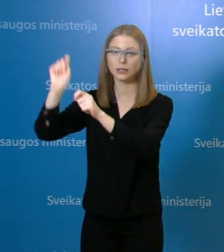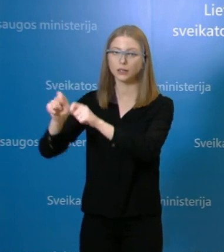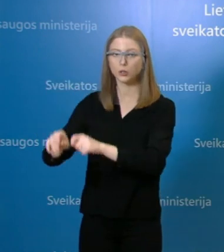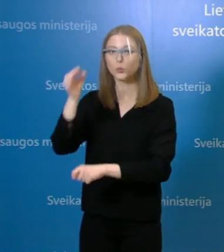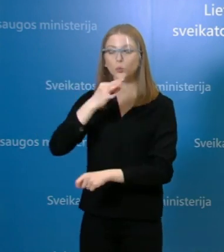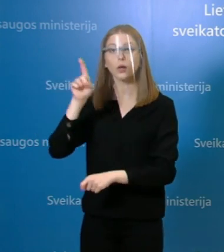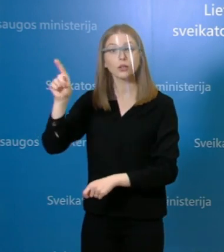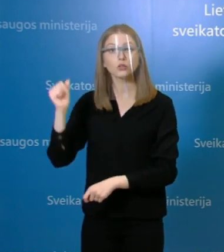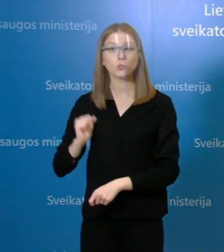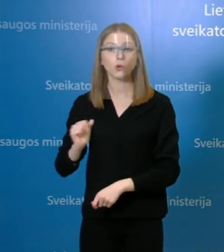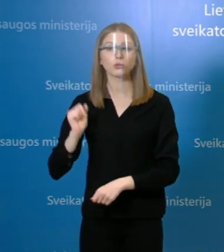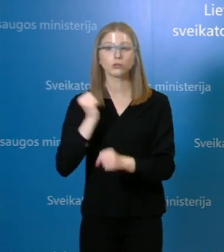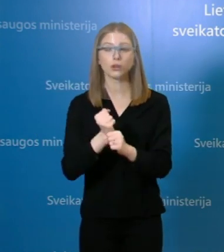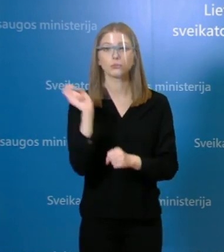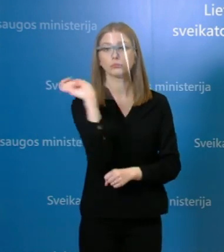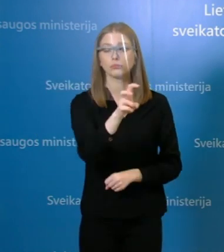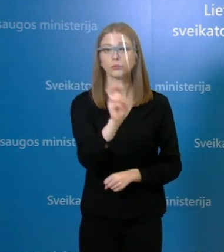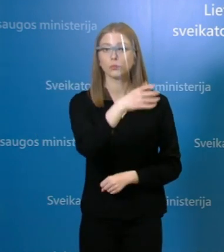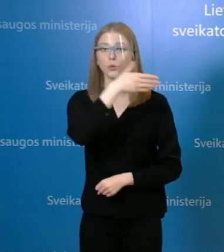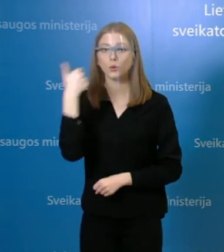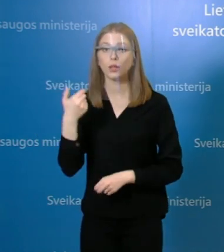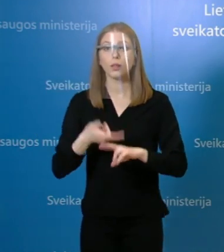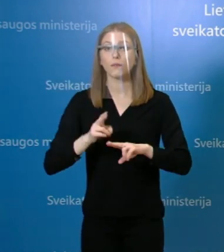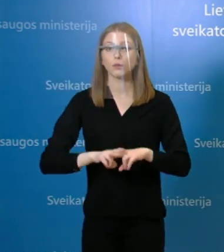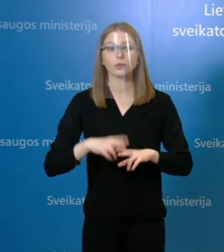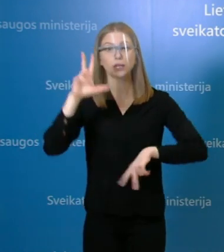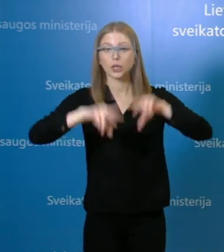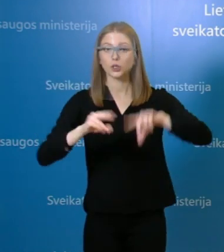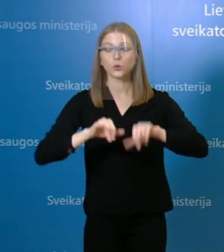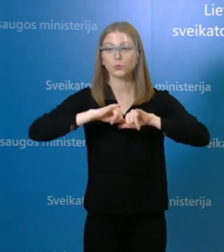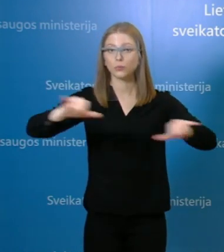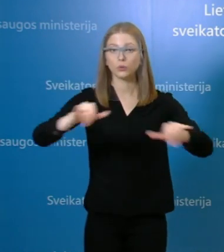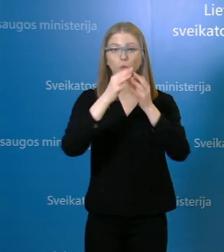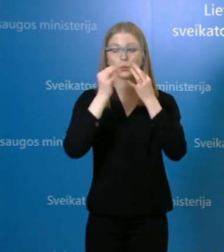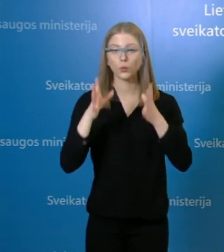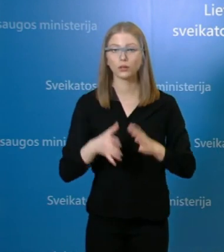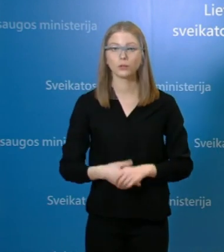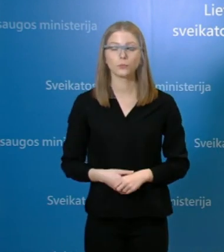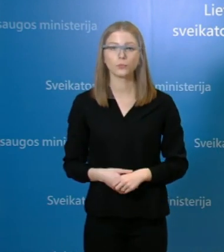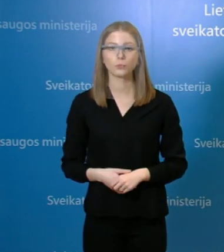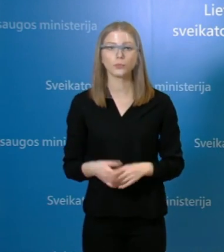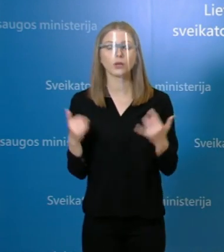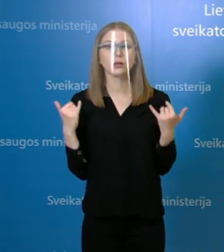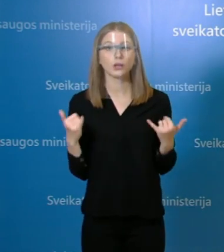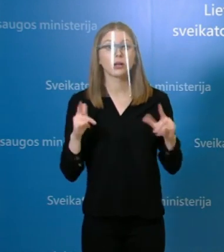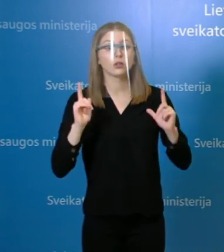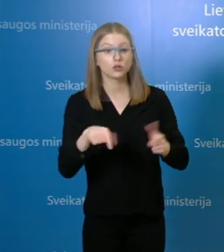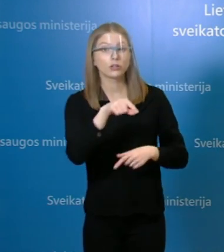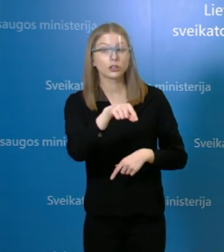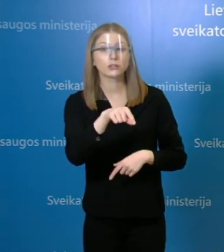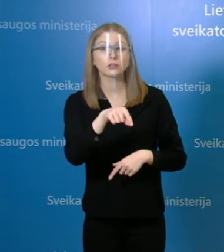dėl to rizikos visuomeniai nėra. Iš tikrųjų, kad yra žydininis plėtimas tikrai sutinku,